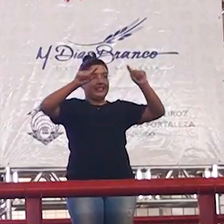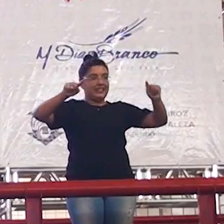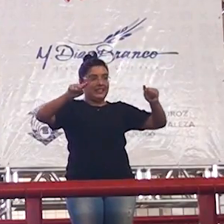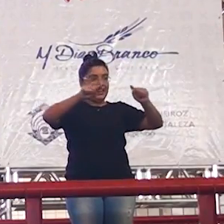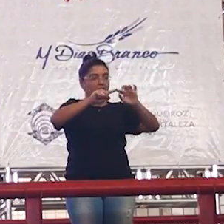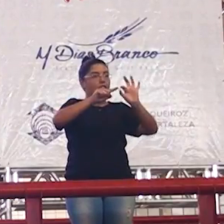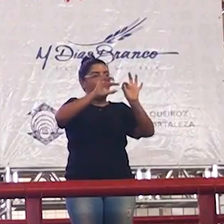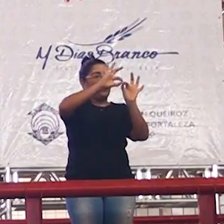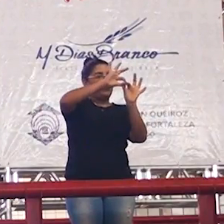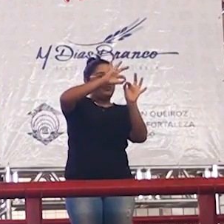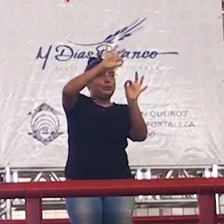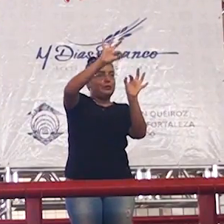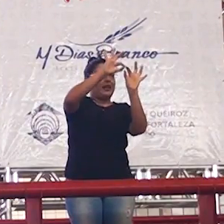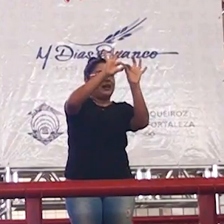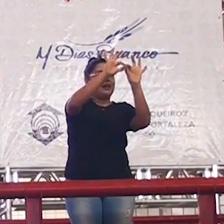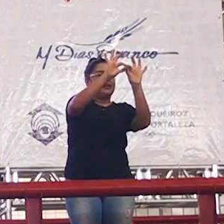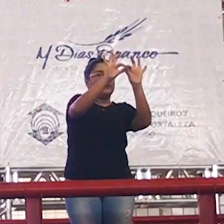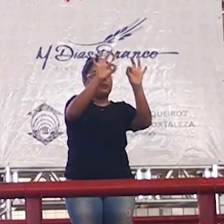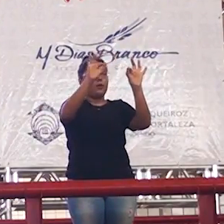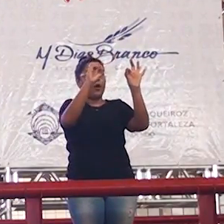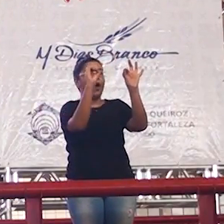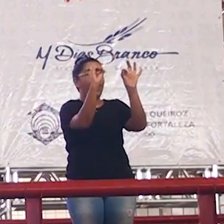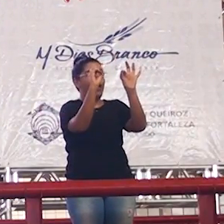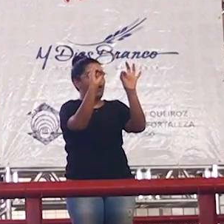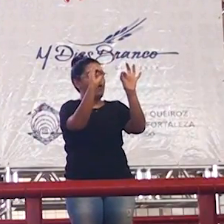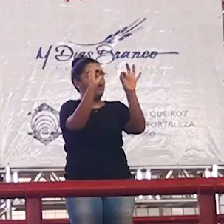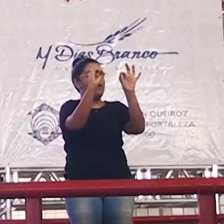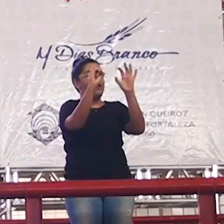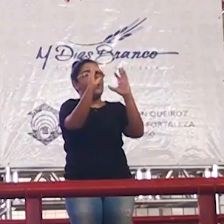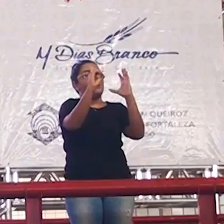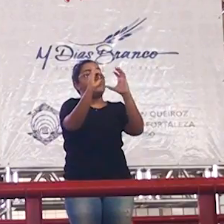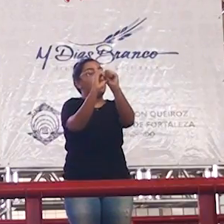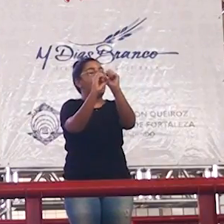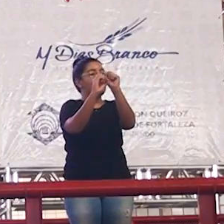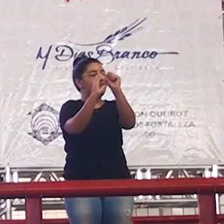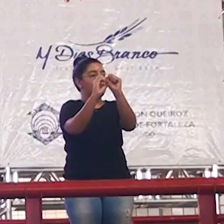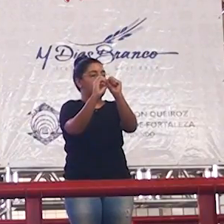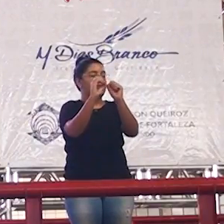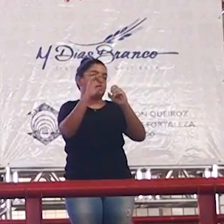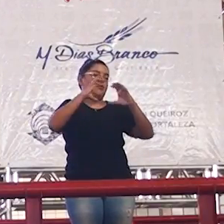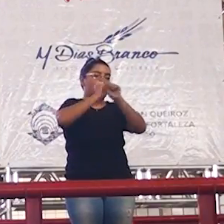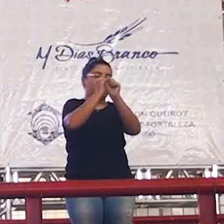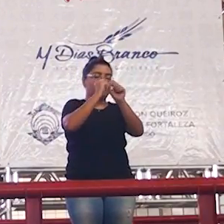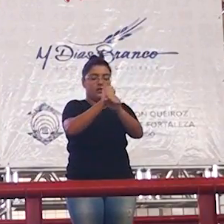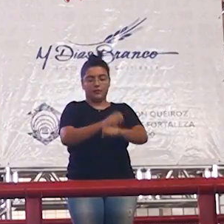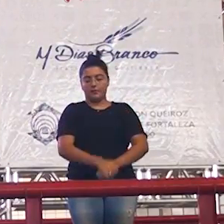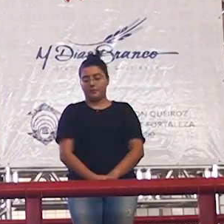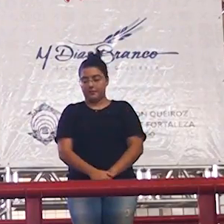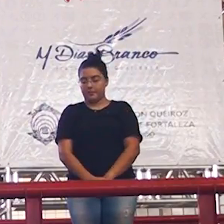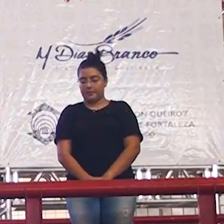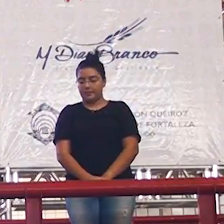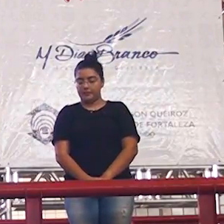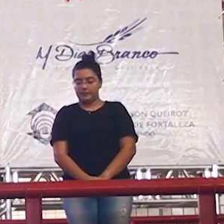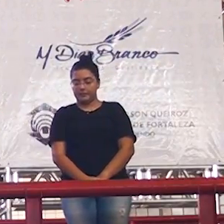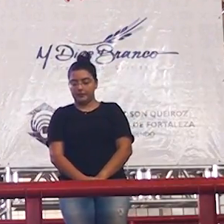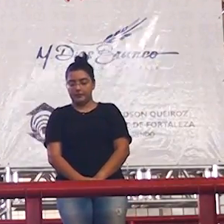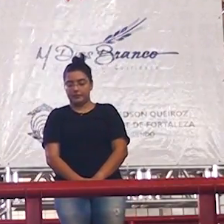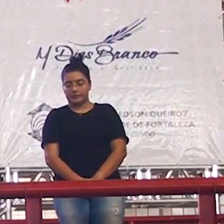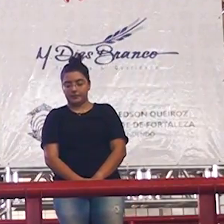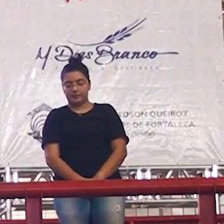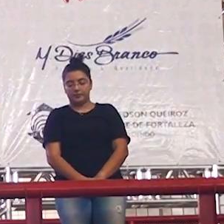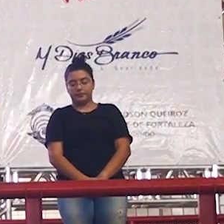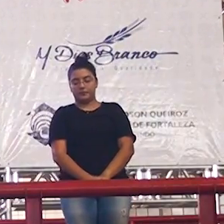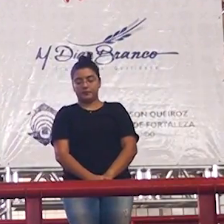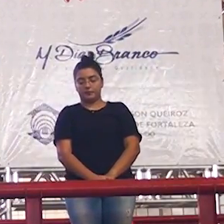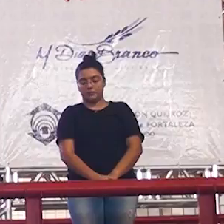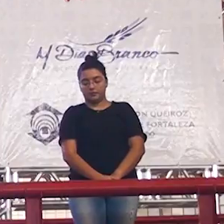será o contrário. Será 2/3 da altura. Então, se a